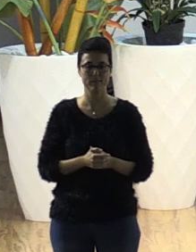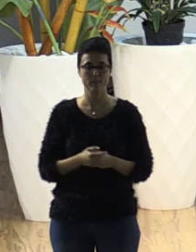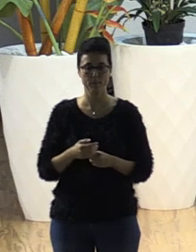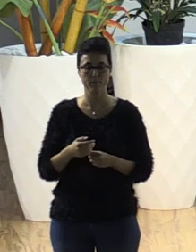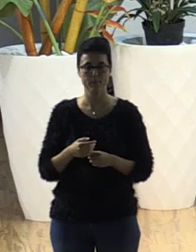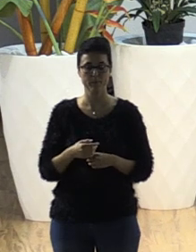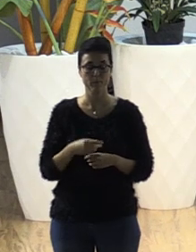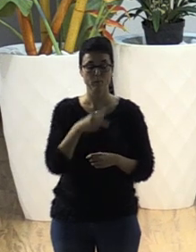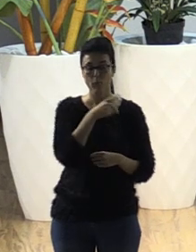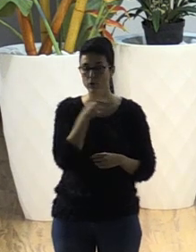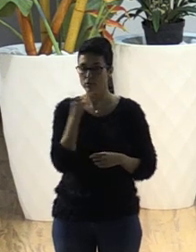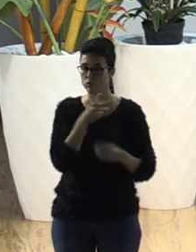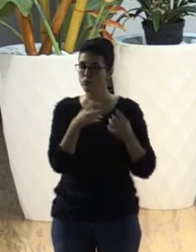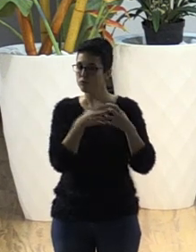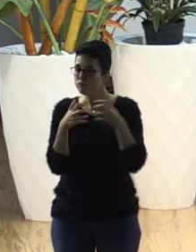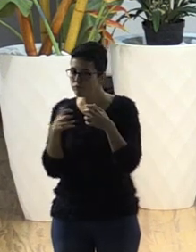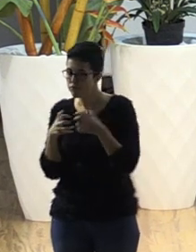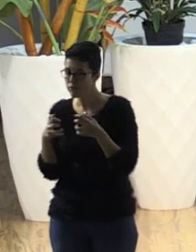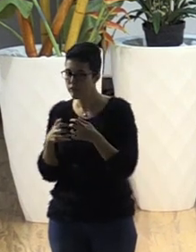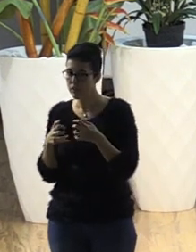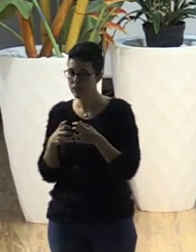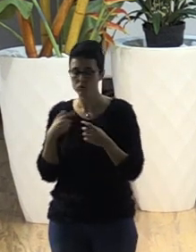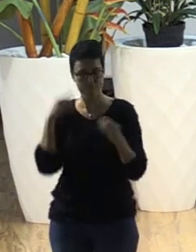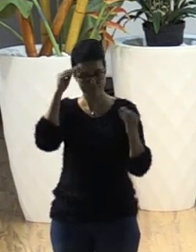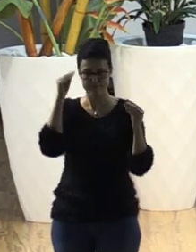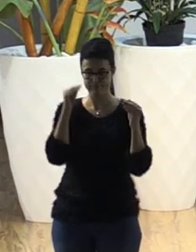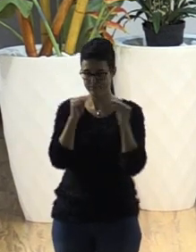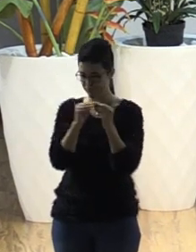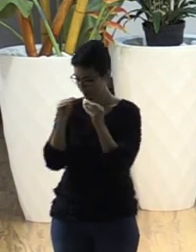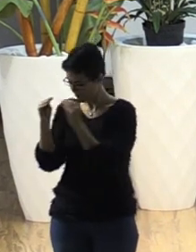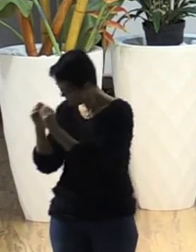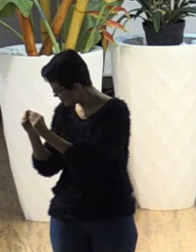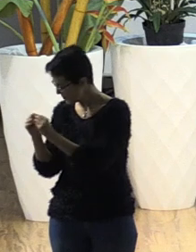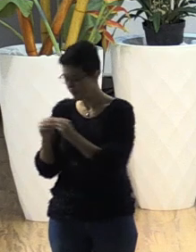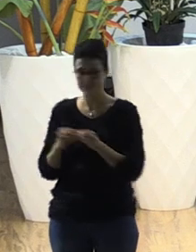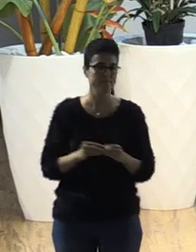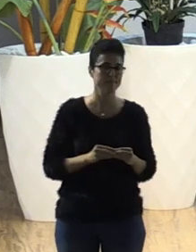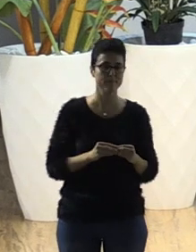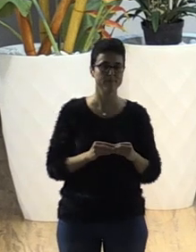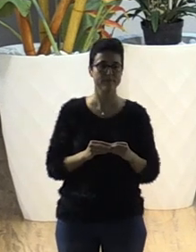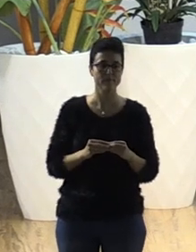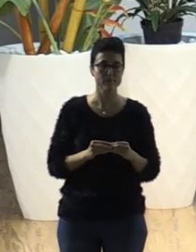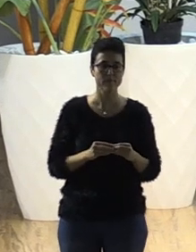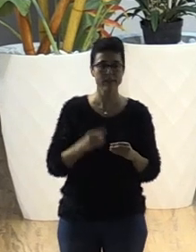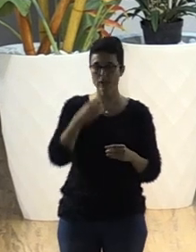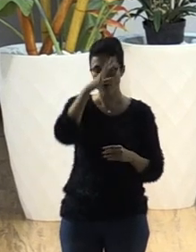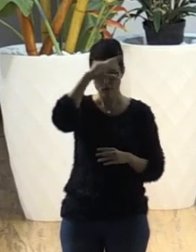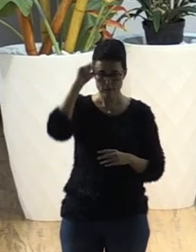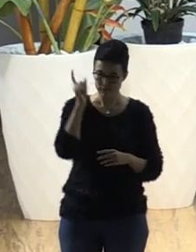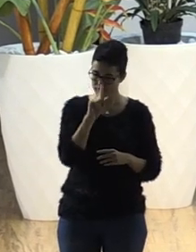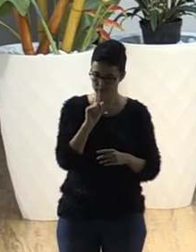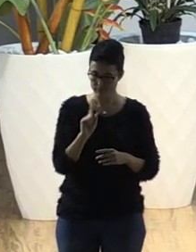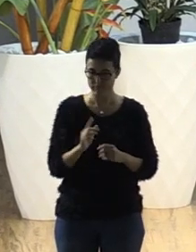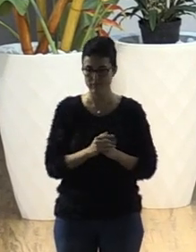esas afirmaciones, con las que no solo estoy totalmente de acuerdo, sino que creo que nunca, ni dormido, lo deberíamos olvidar,